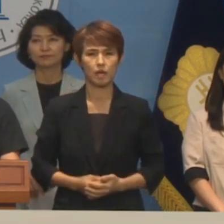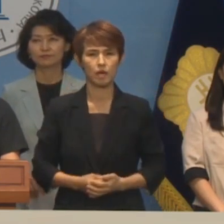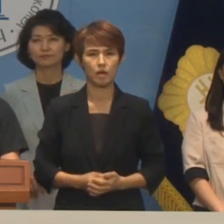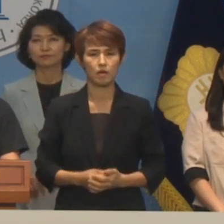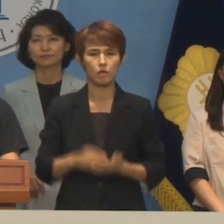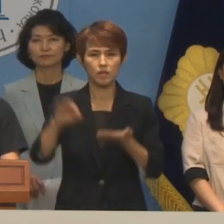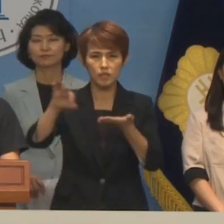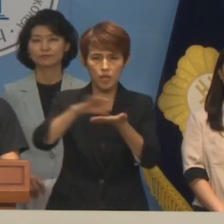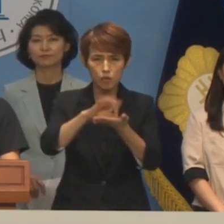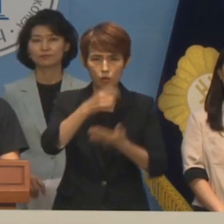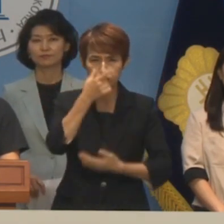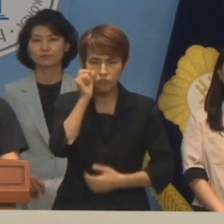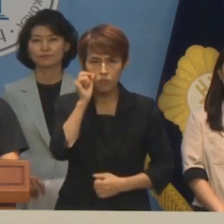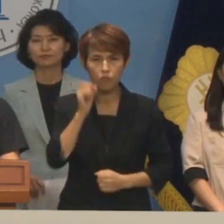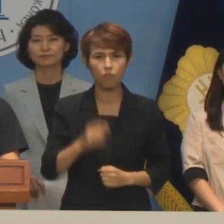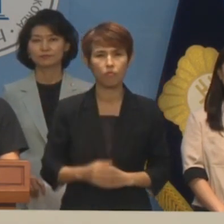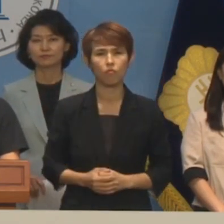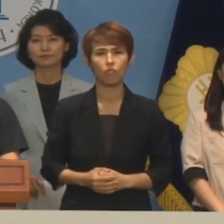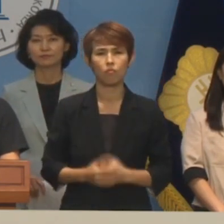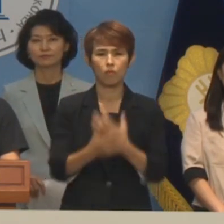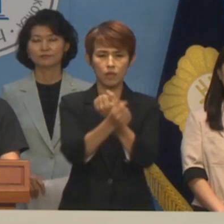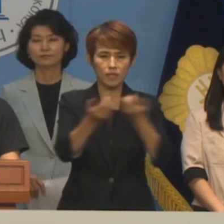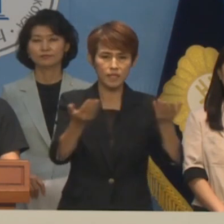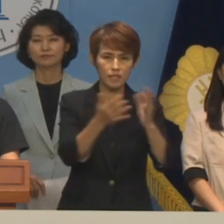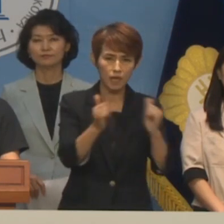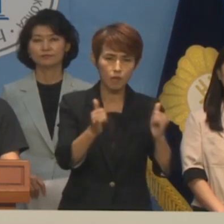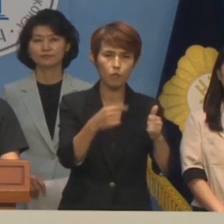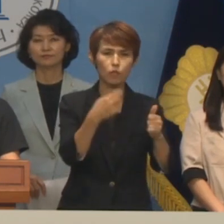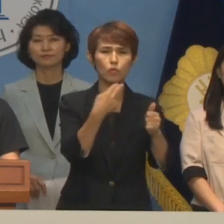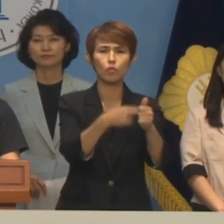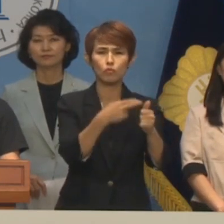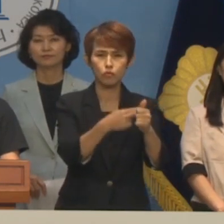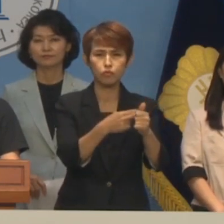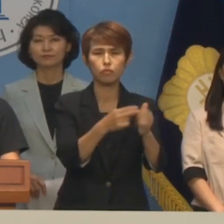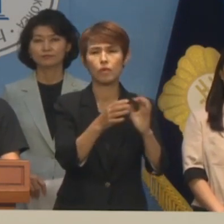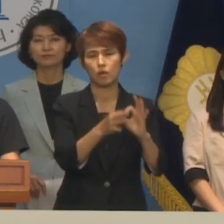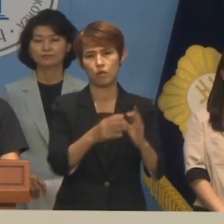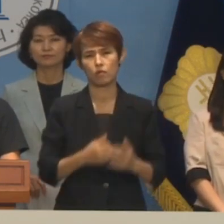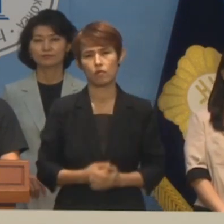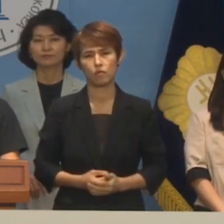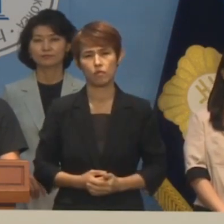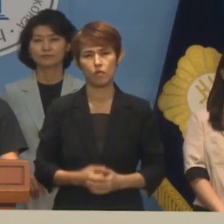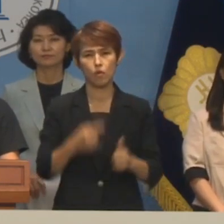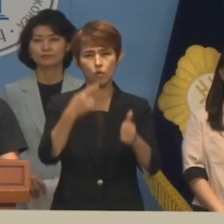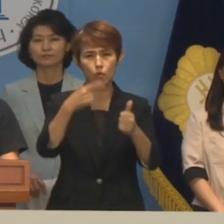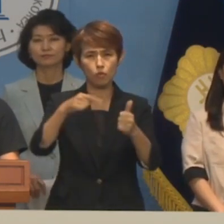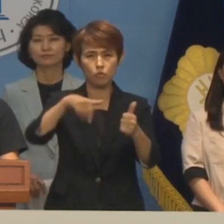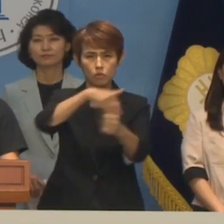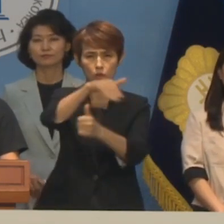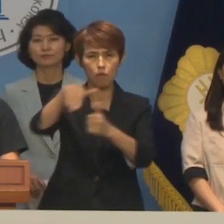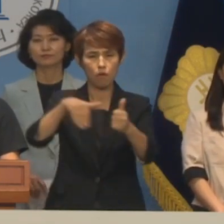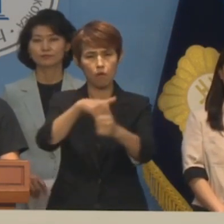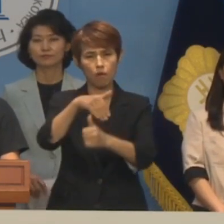재정, 비정규 교수 양산 등 교육 여건 약화,